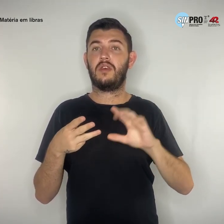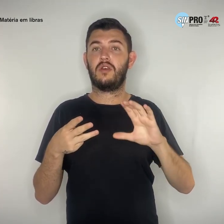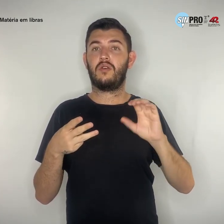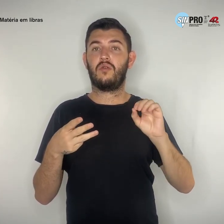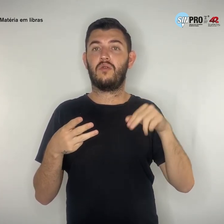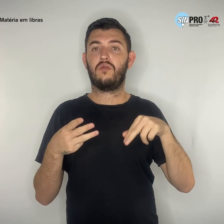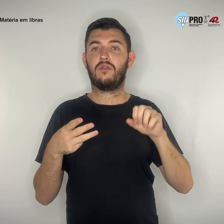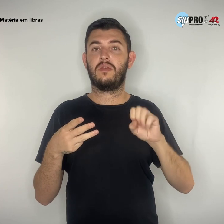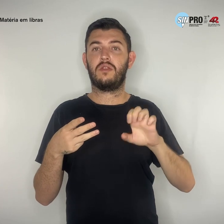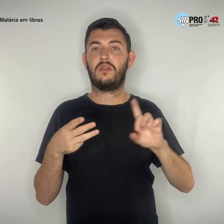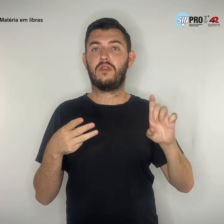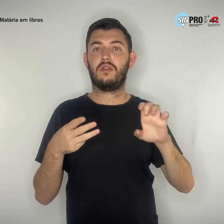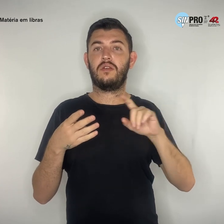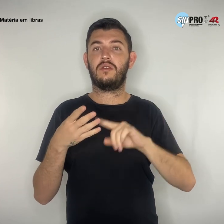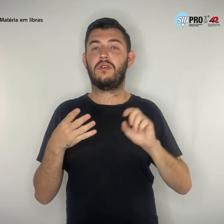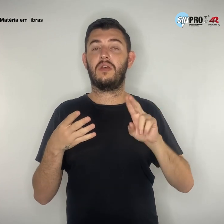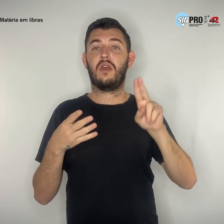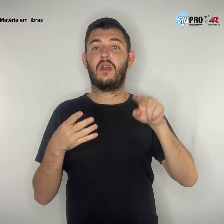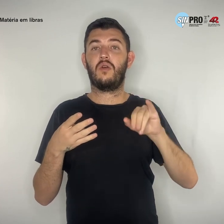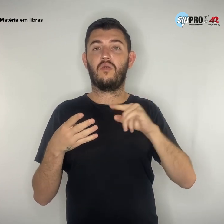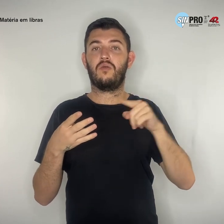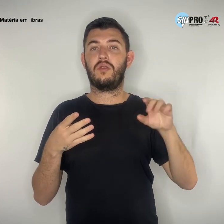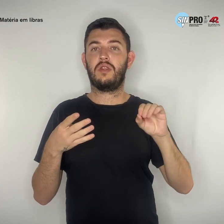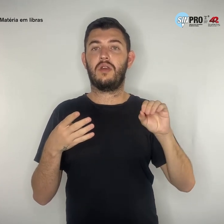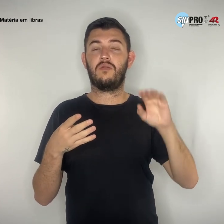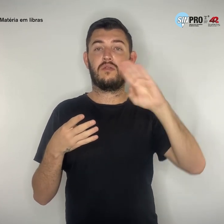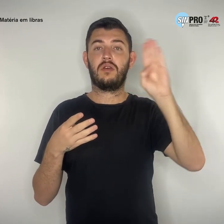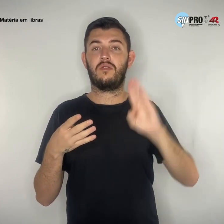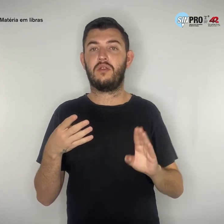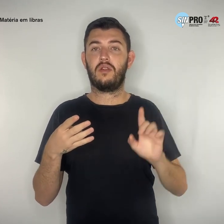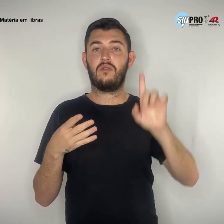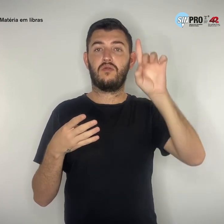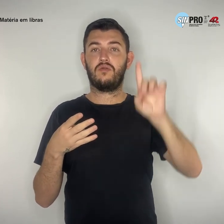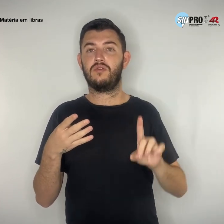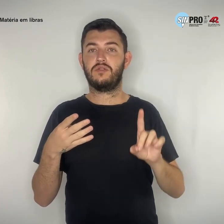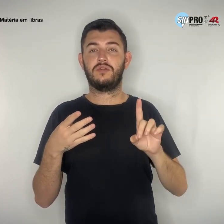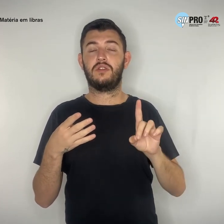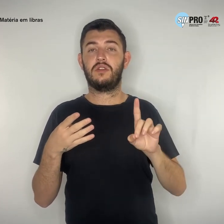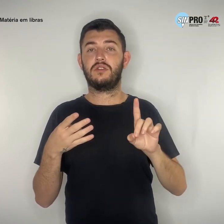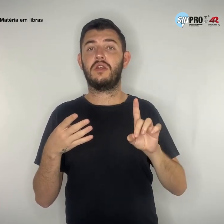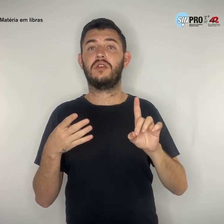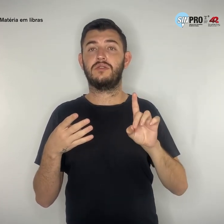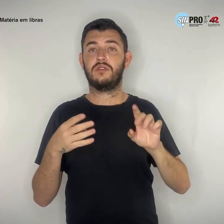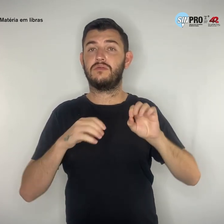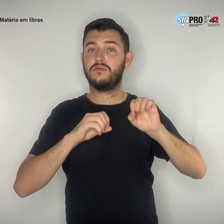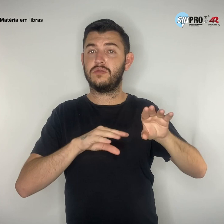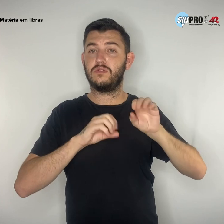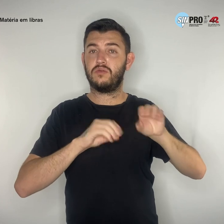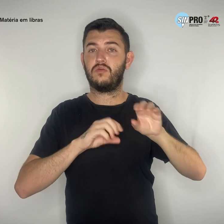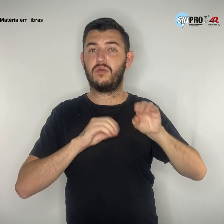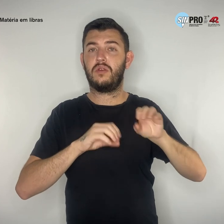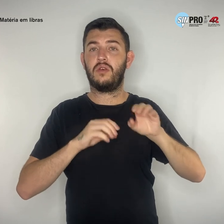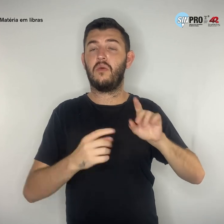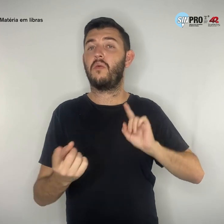a União Nacional dos Dirigentes Municipais de Educação, para debater tanto o